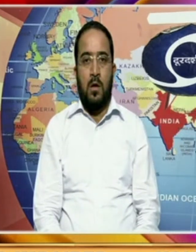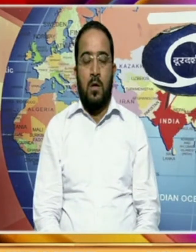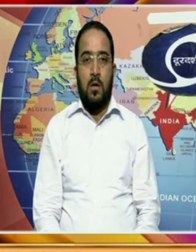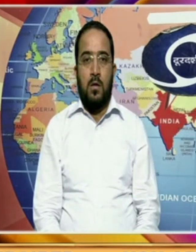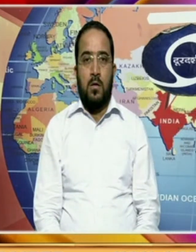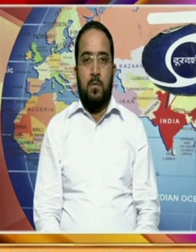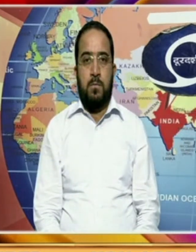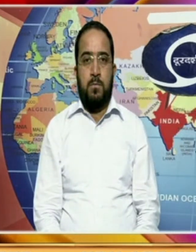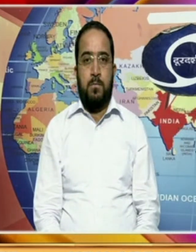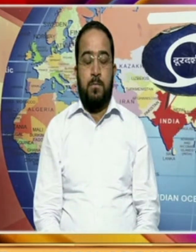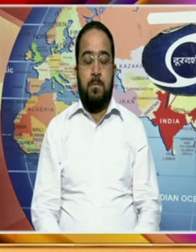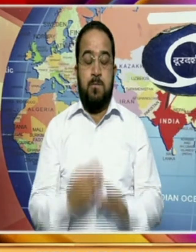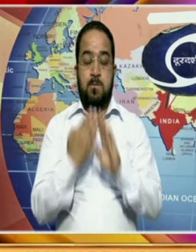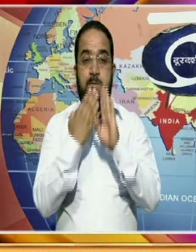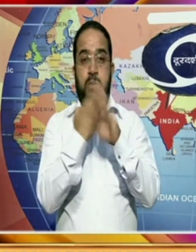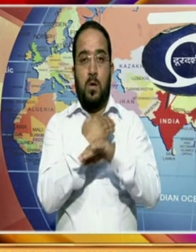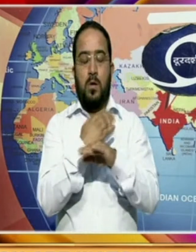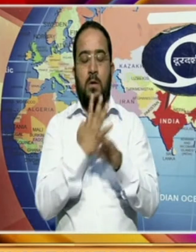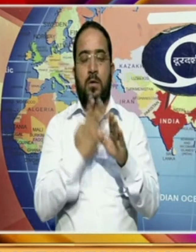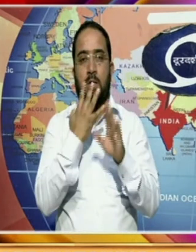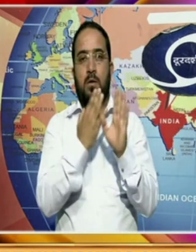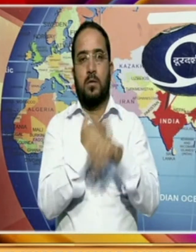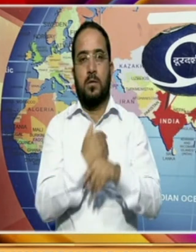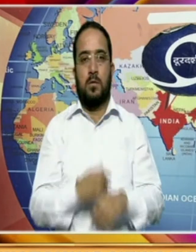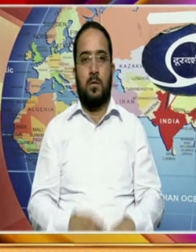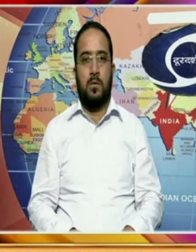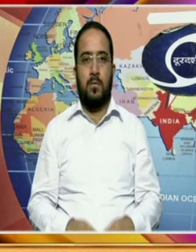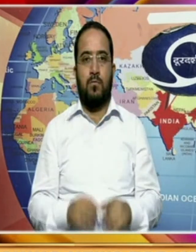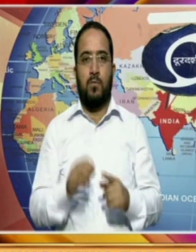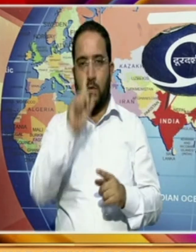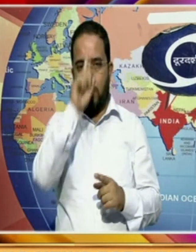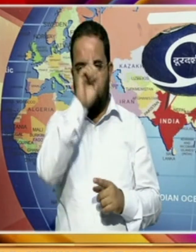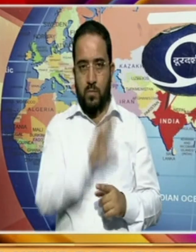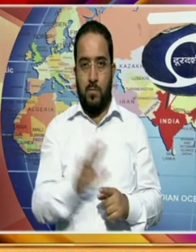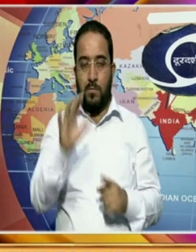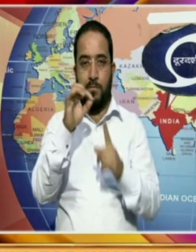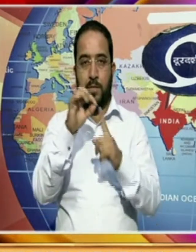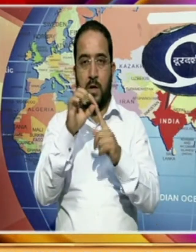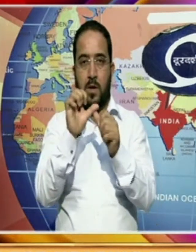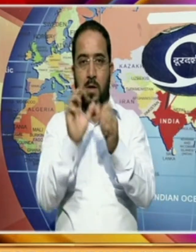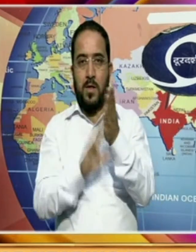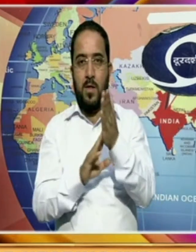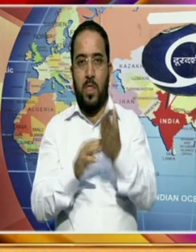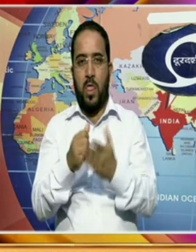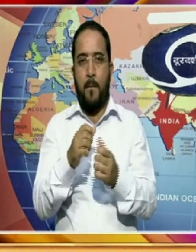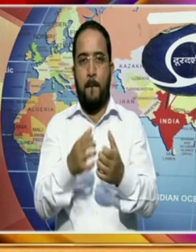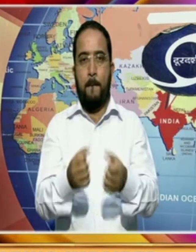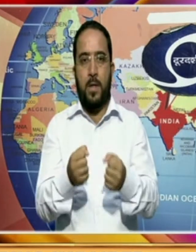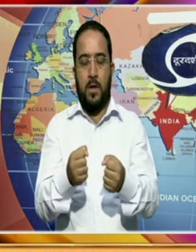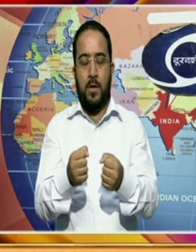उन्होंने कहा कि पिछले कुछ बरस से मुल्क में पंचायत राज निज़ाम को जो मजबूती मिली है,